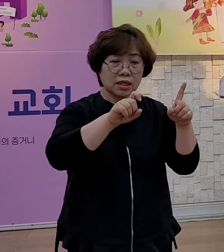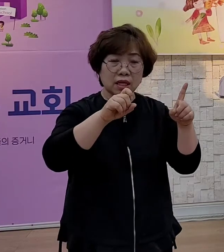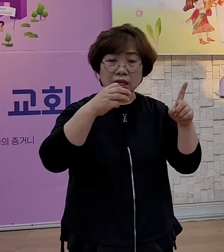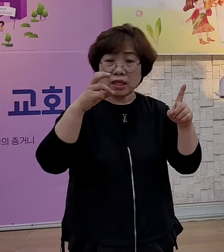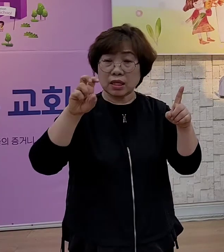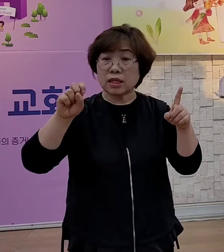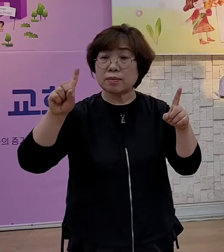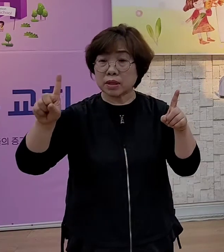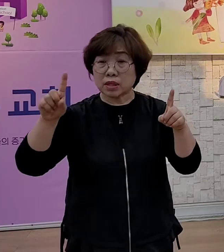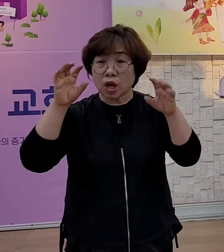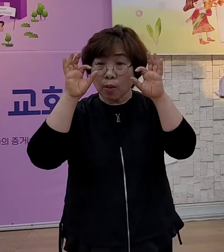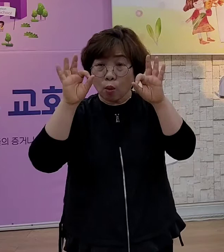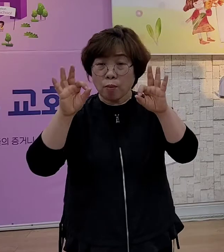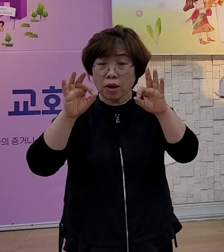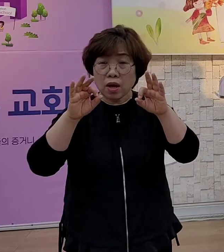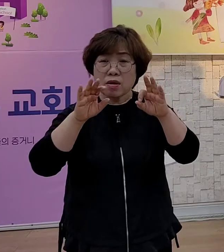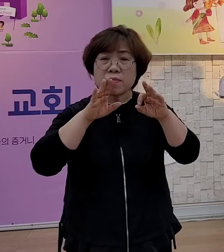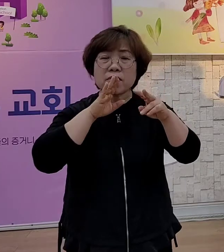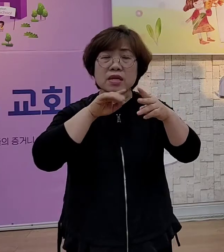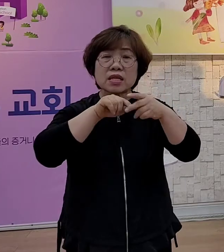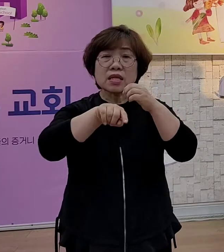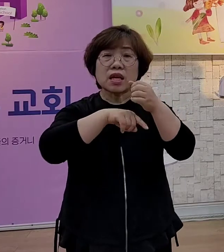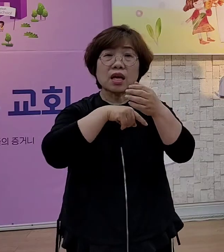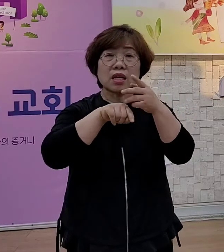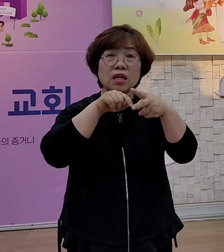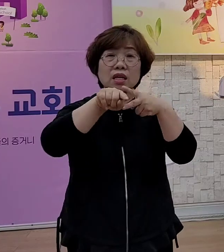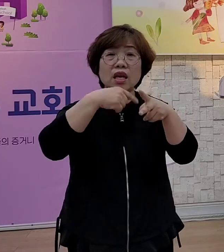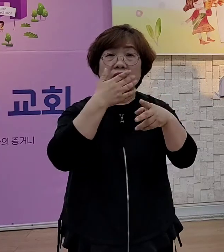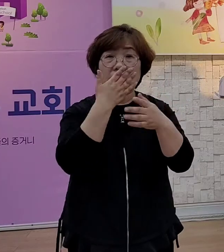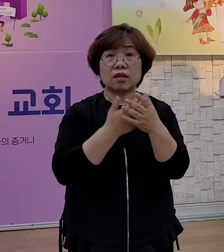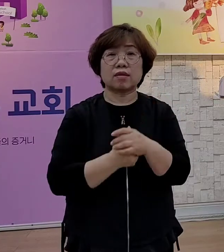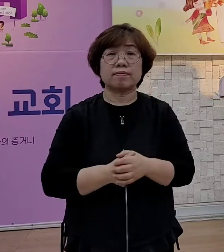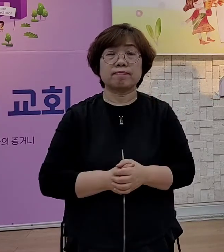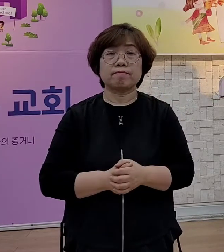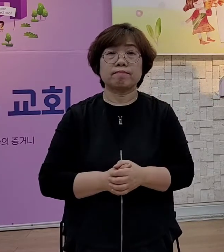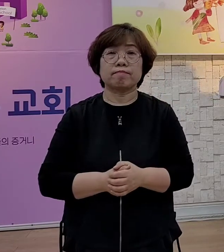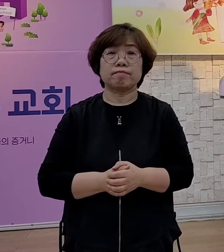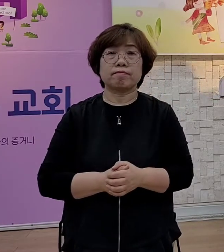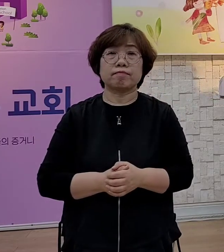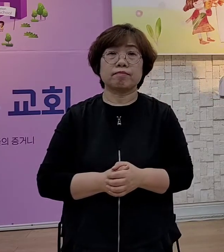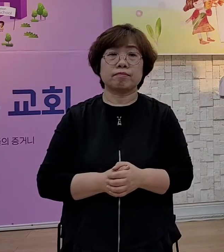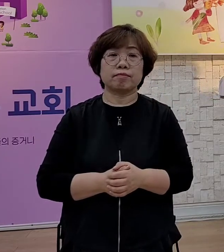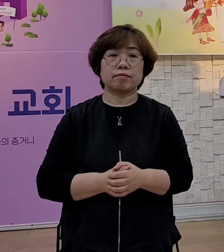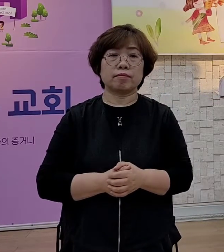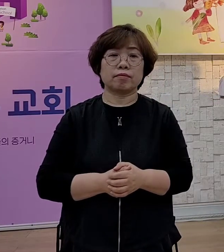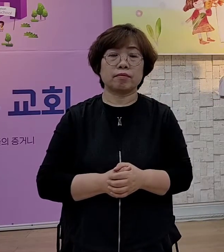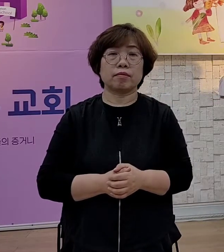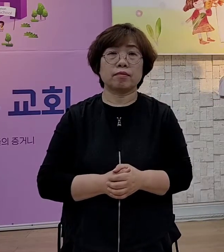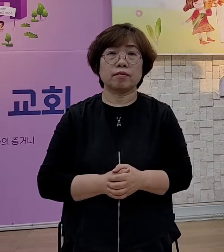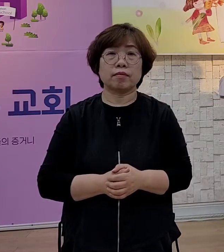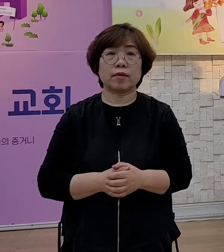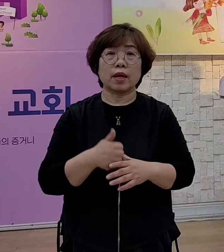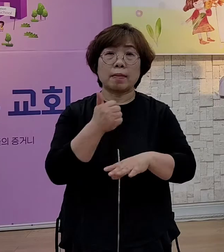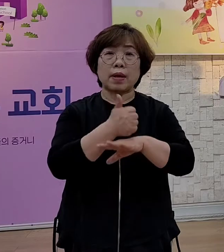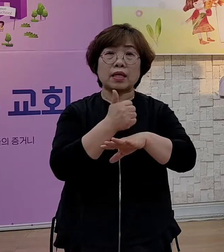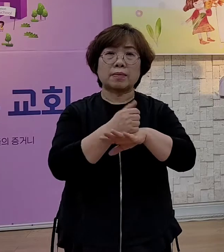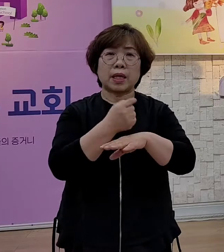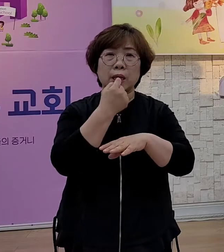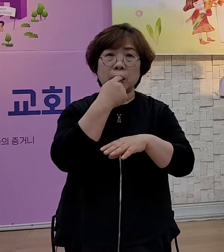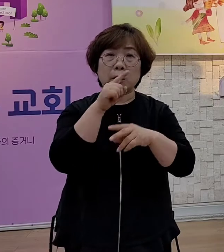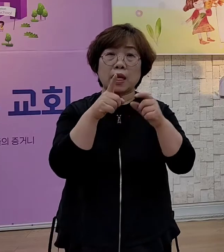성경책 펴놓으셨죠? 21절에 보면 바로 이 21절의 맨 마지막